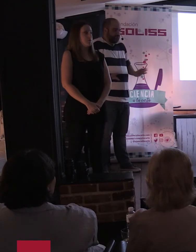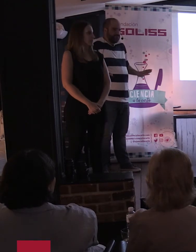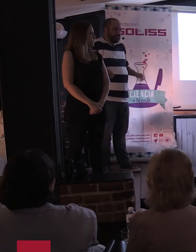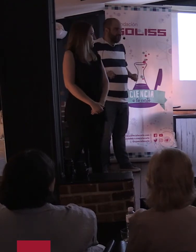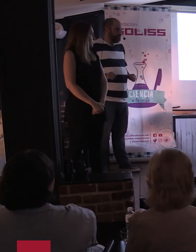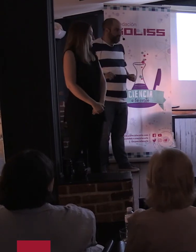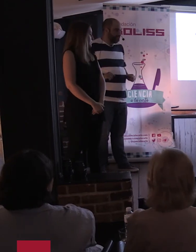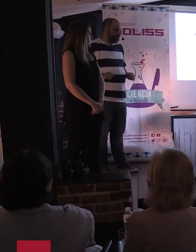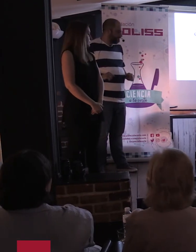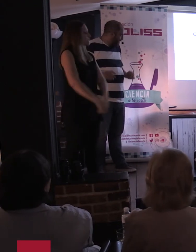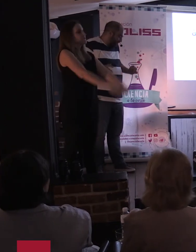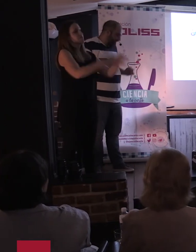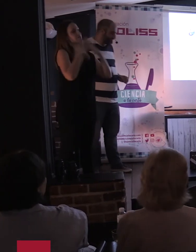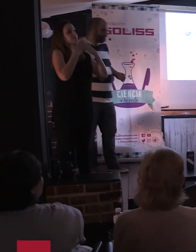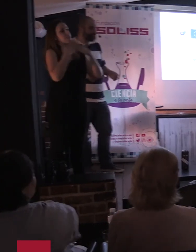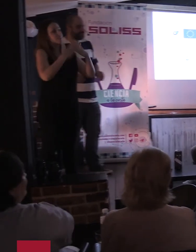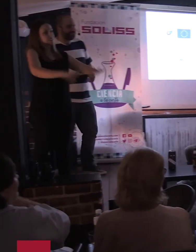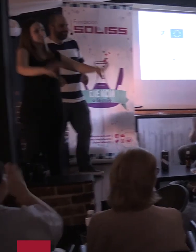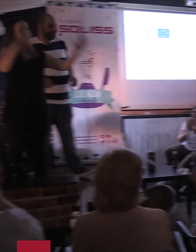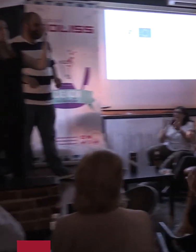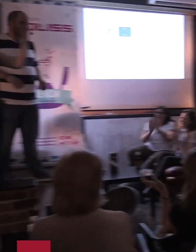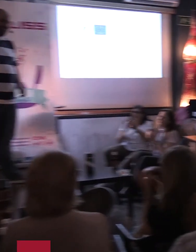Ya, pues muchas gracias.